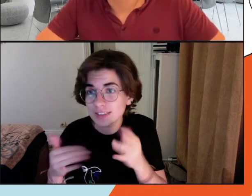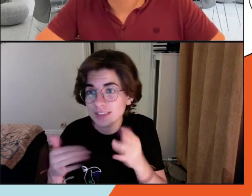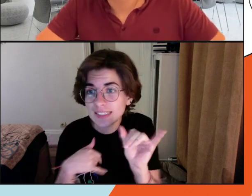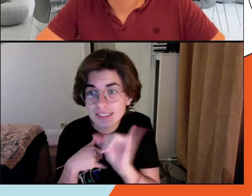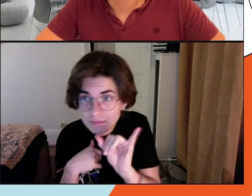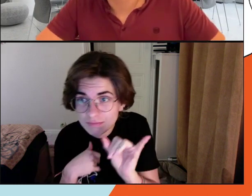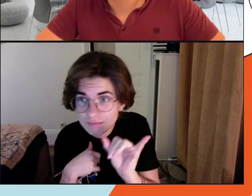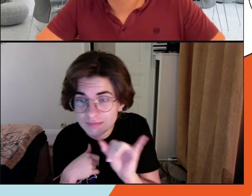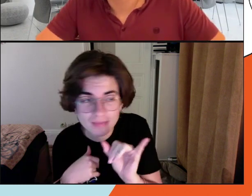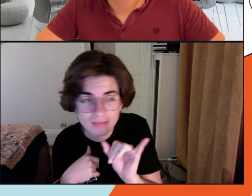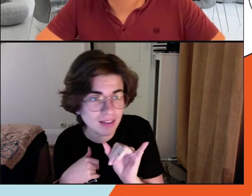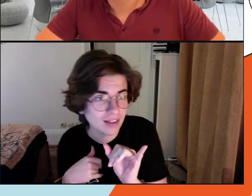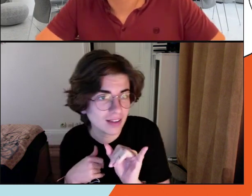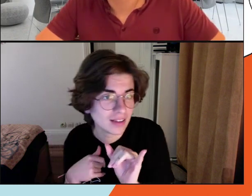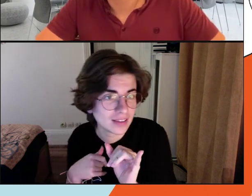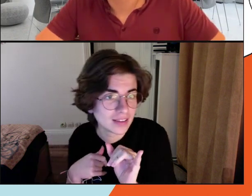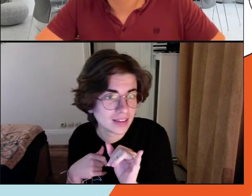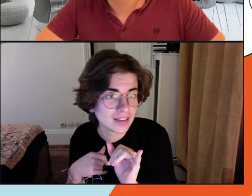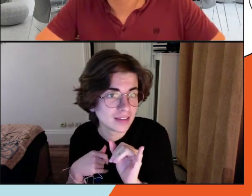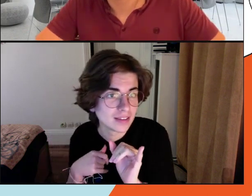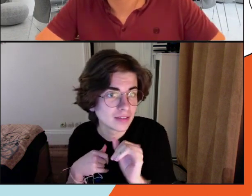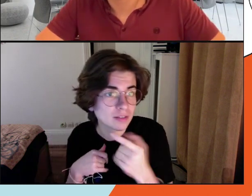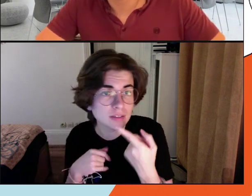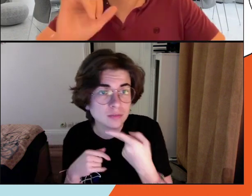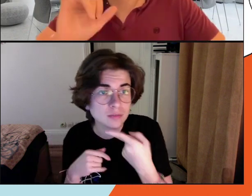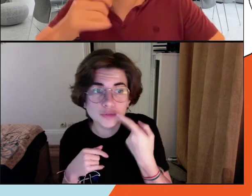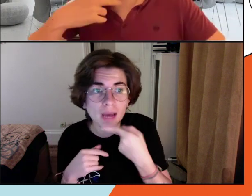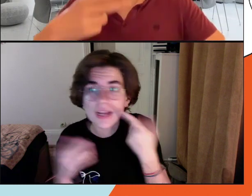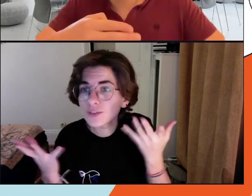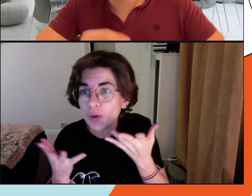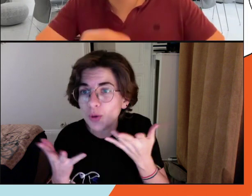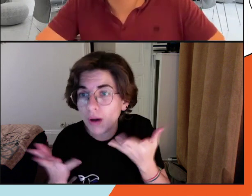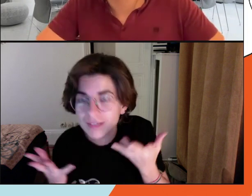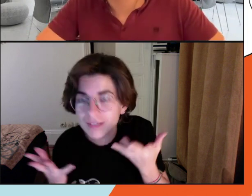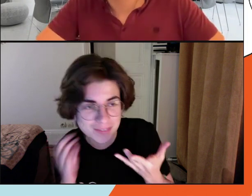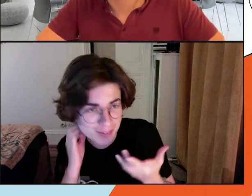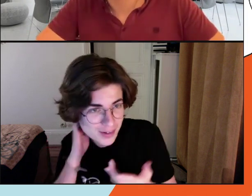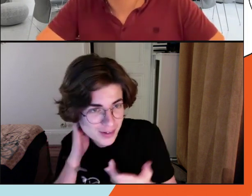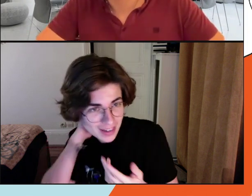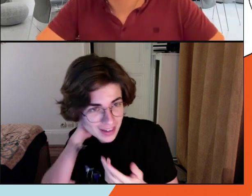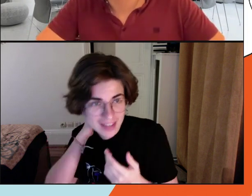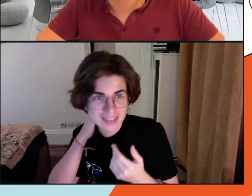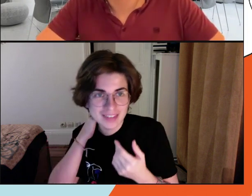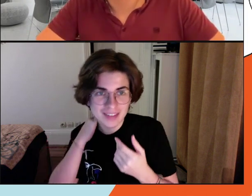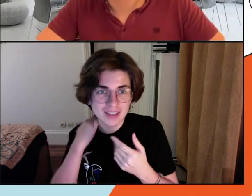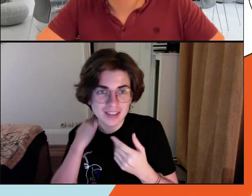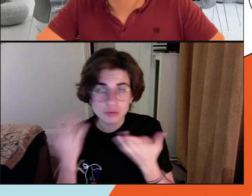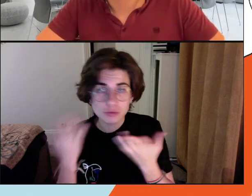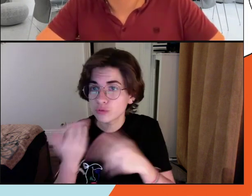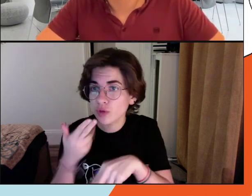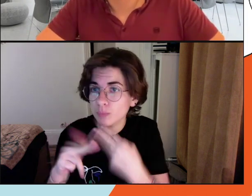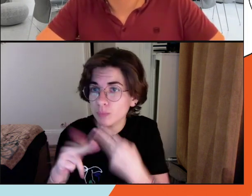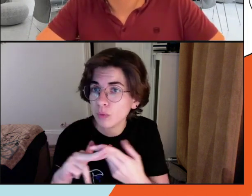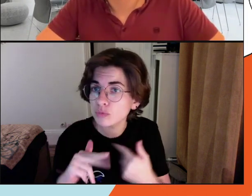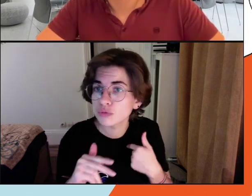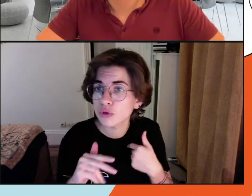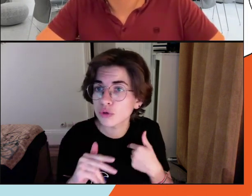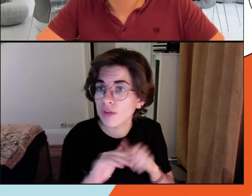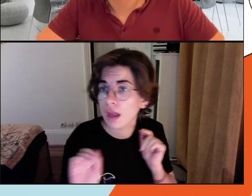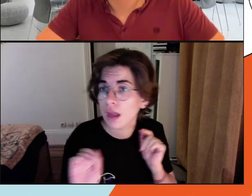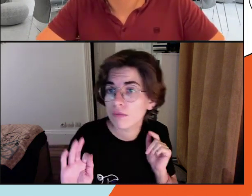qui et que tu parlais de quoi. Donc voilà. Tu veux répondre ou je le